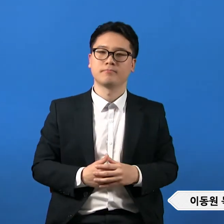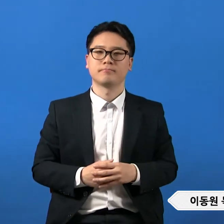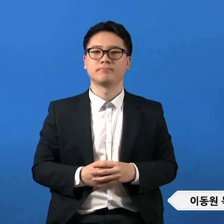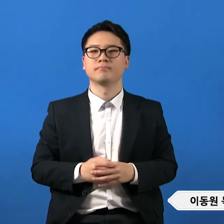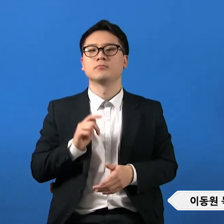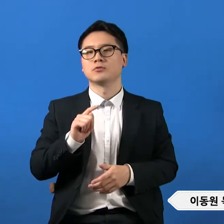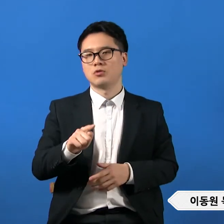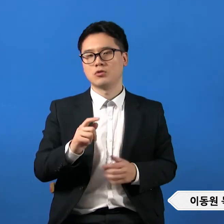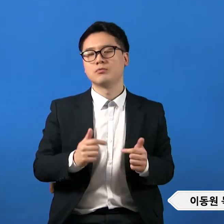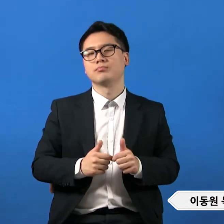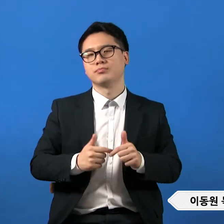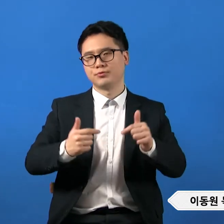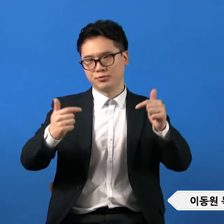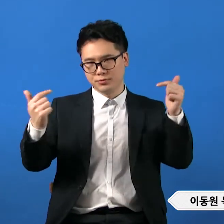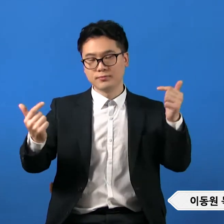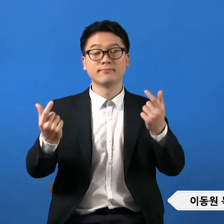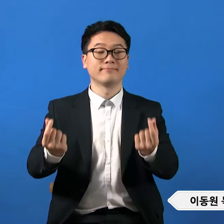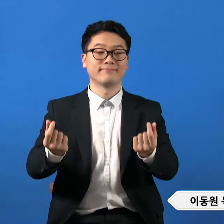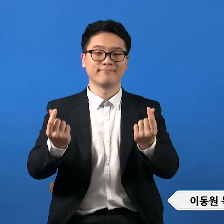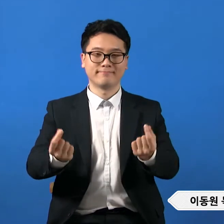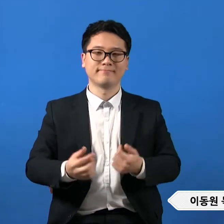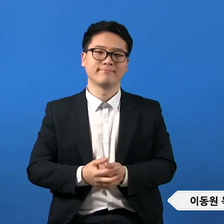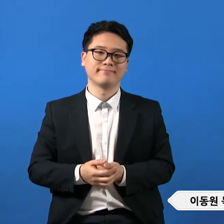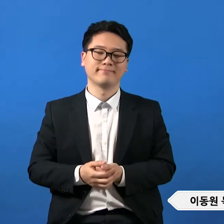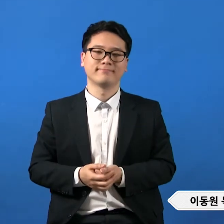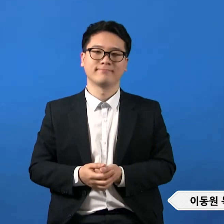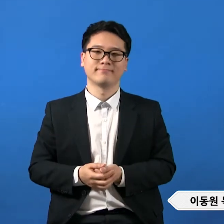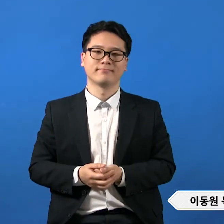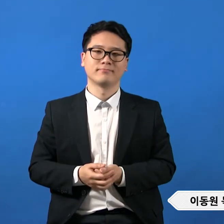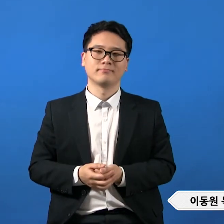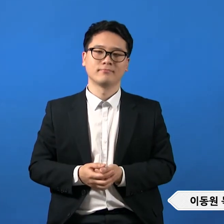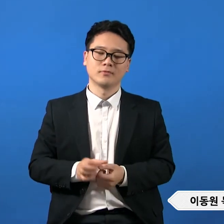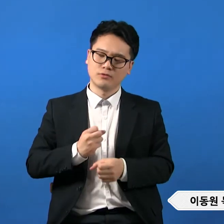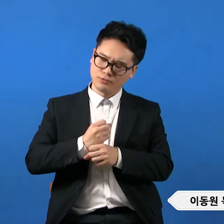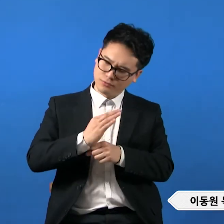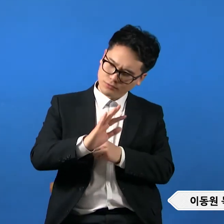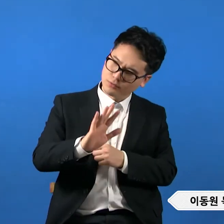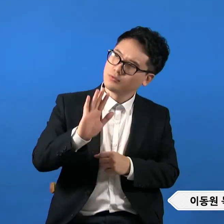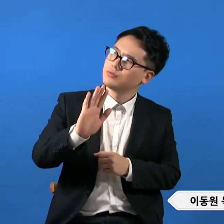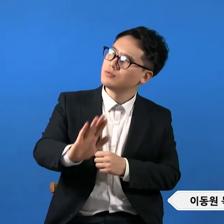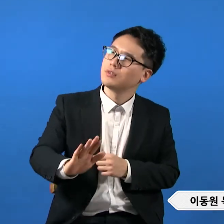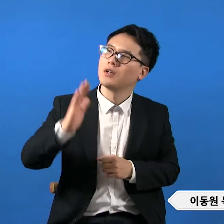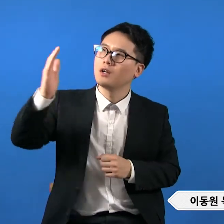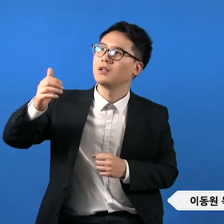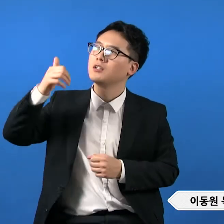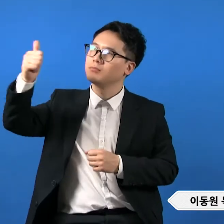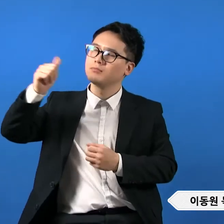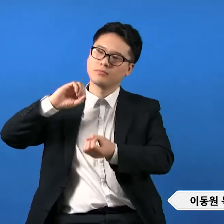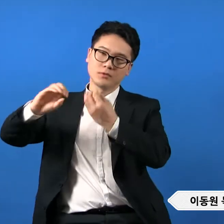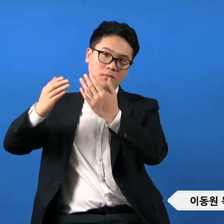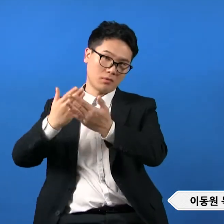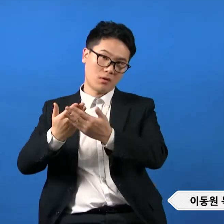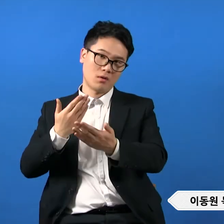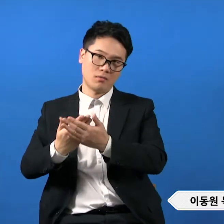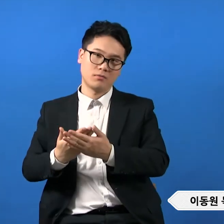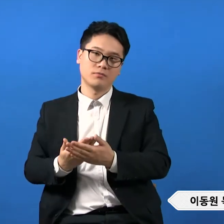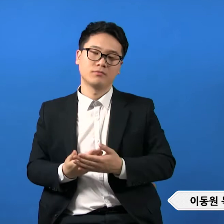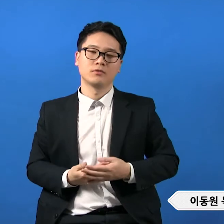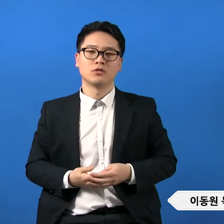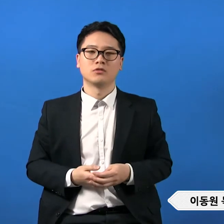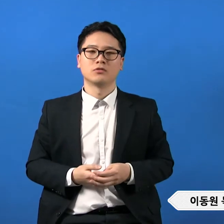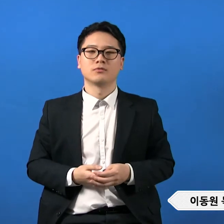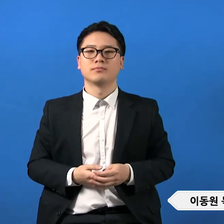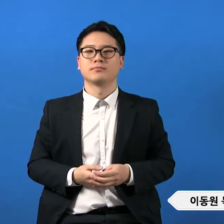회복됨, 그것이 부흥인 것입니다. 자, 수년 내에 그렇게 해달라고. 여기서 수년 내는 문자 그대로